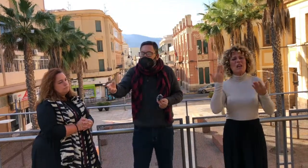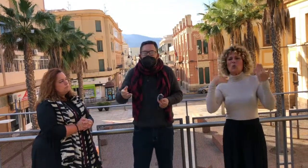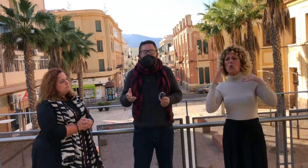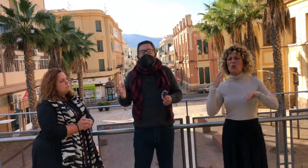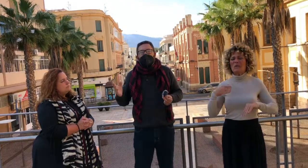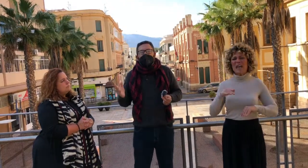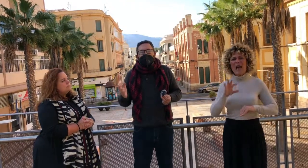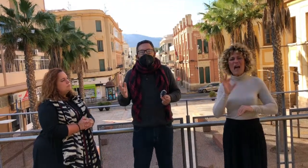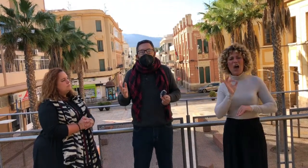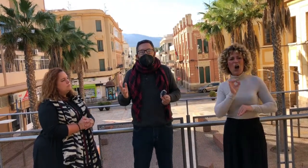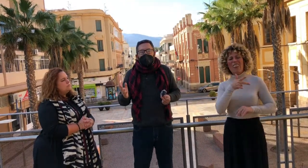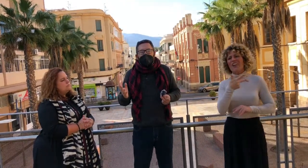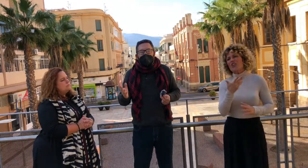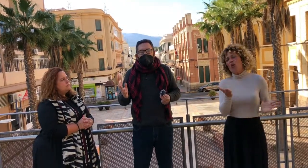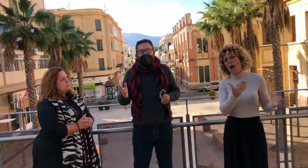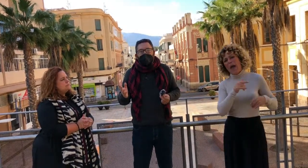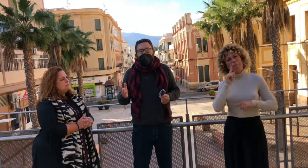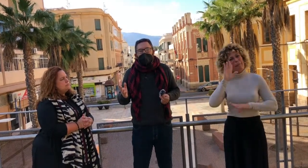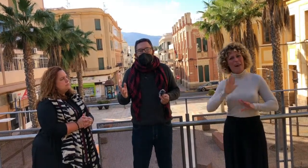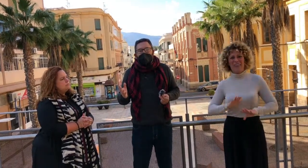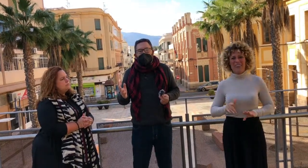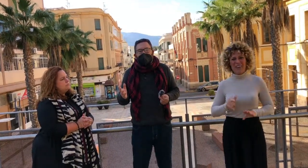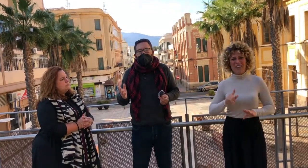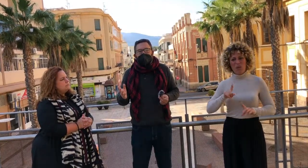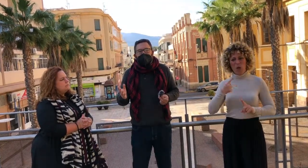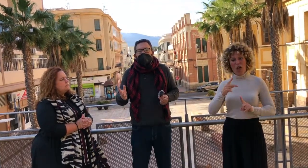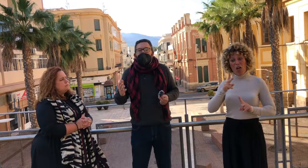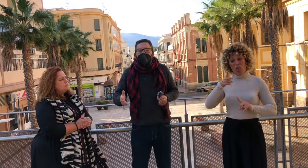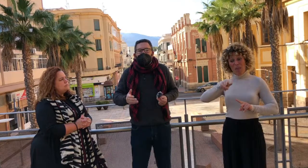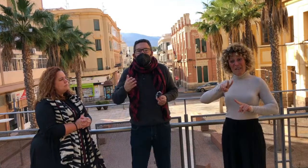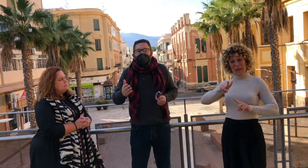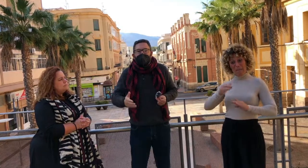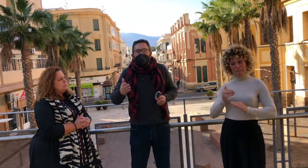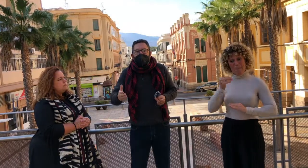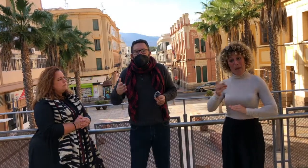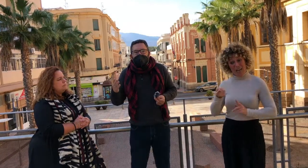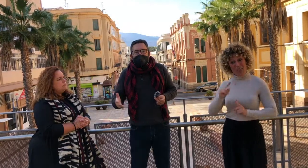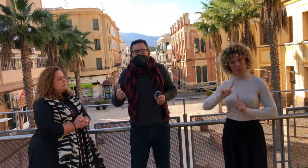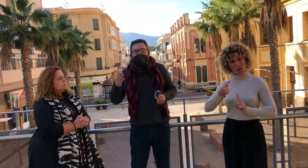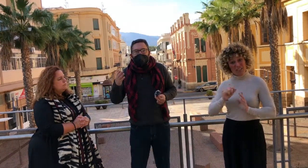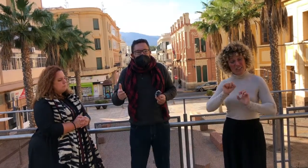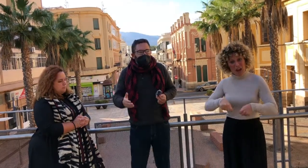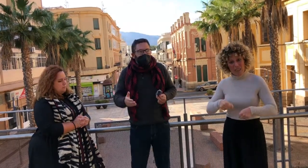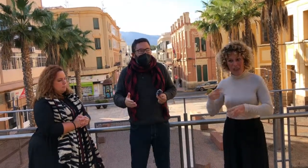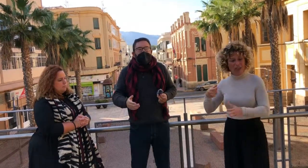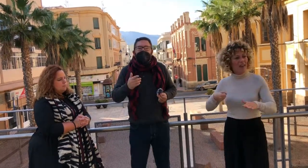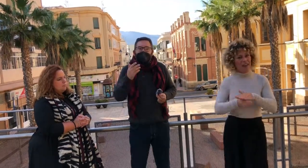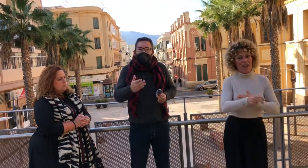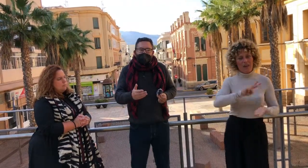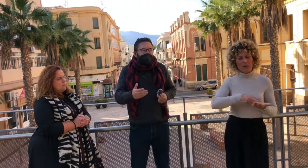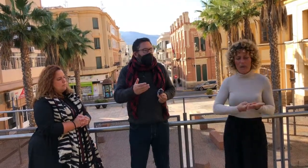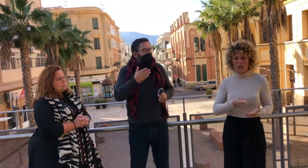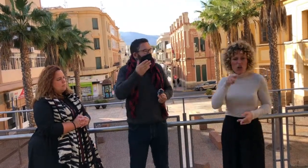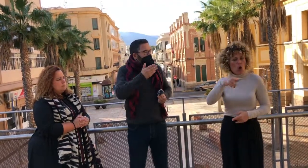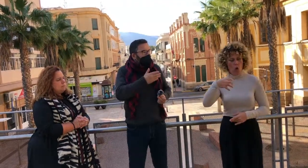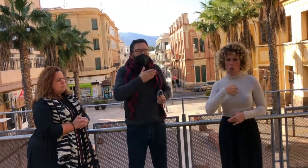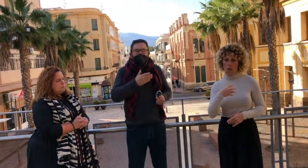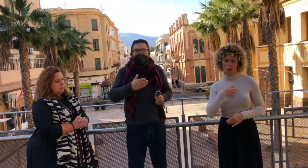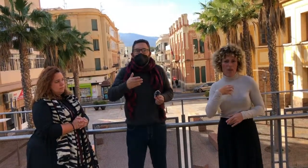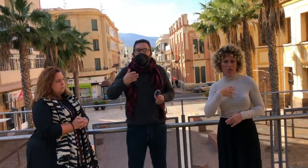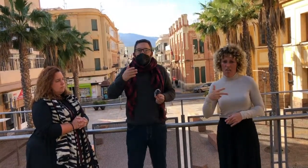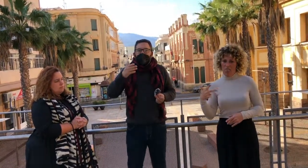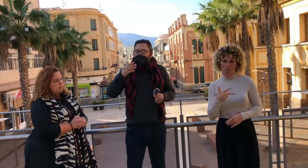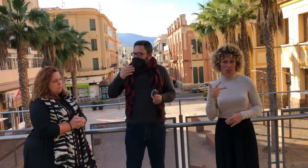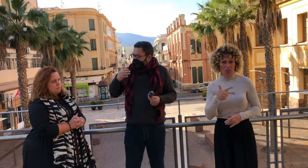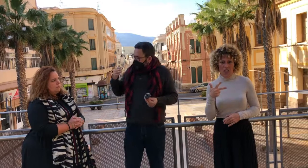después poniéndole a la persona que va a interpretar. Eso no puede ser, tienen derecho. Las familias, como ha dicho